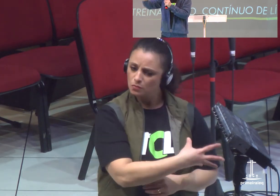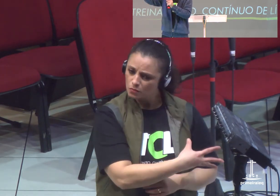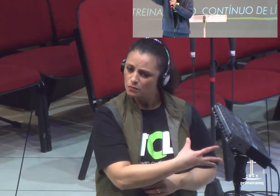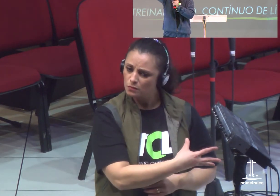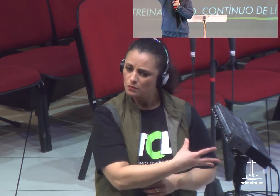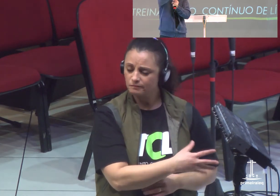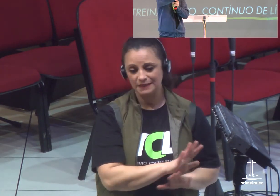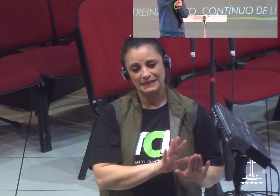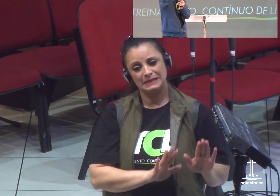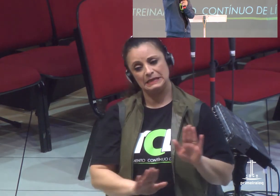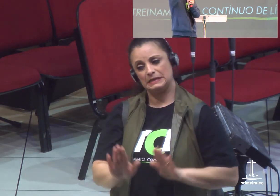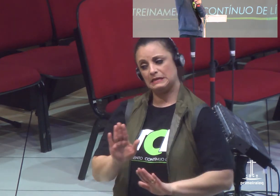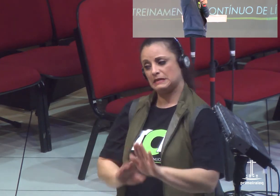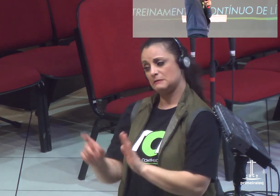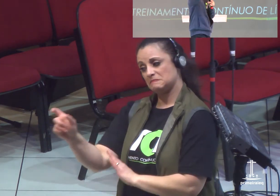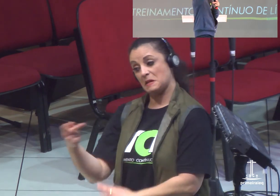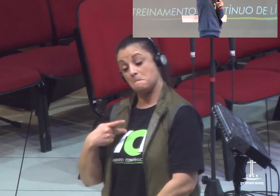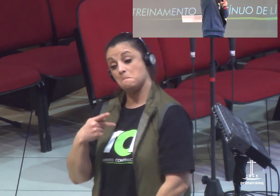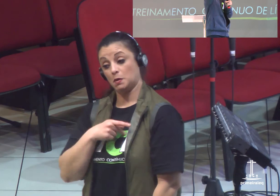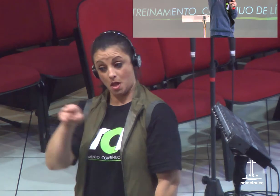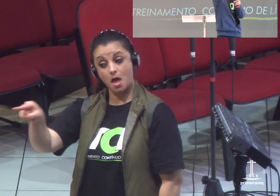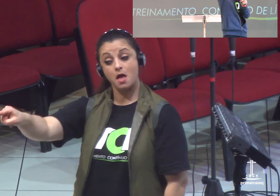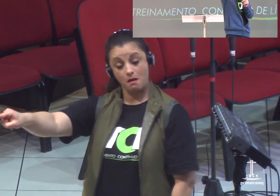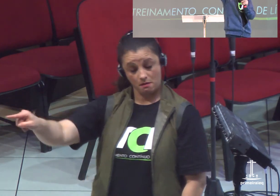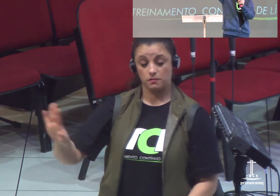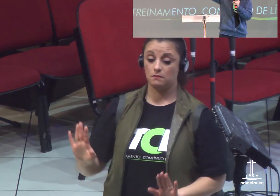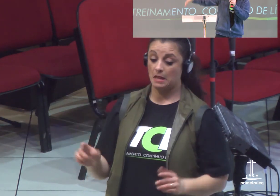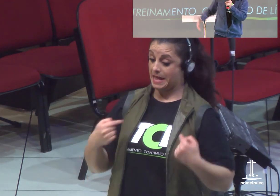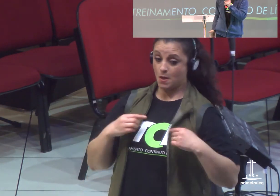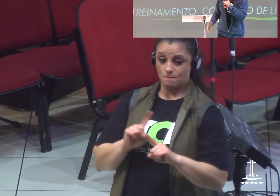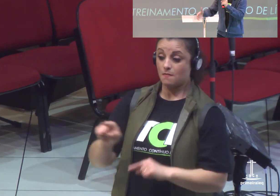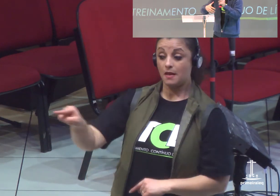Ah, o pastor, o outro irmão, é mesmo, tem que ter isso, né? Tem.